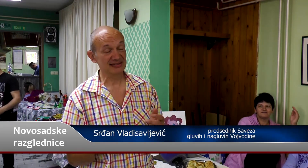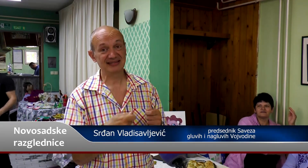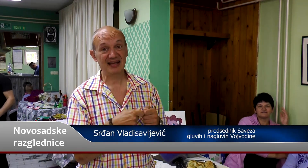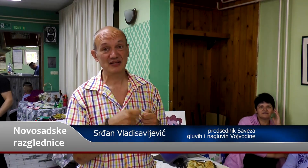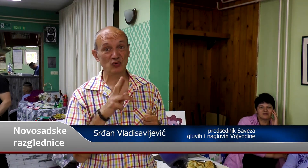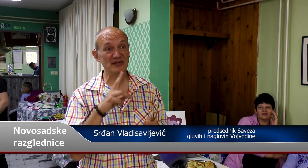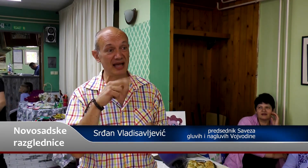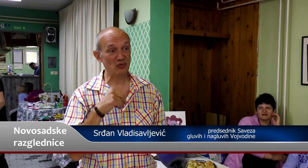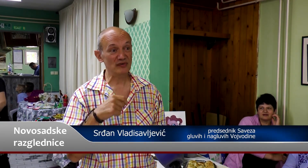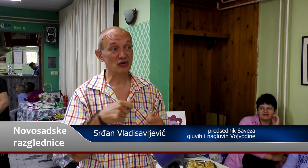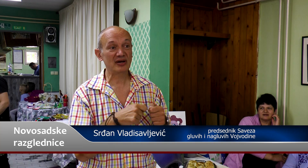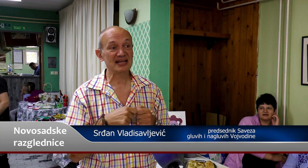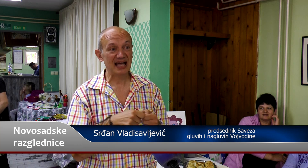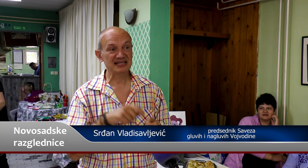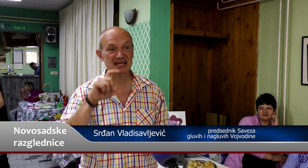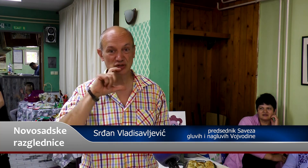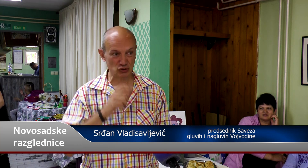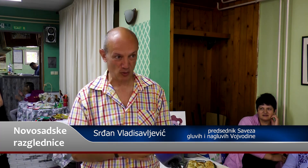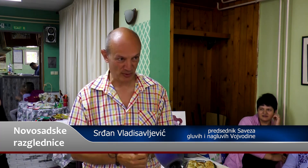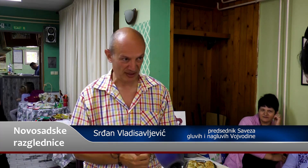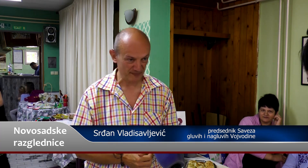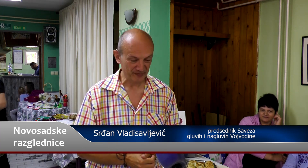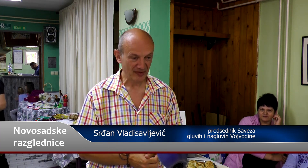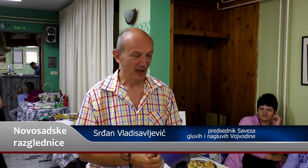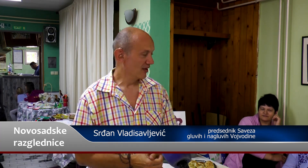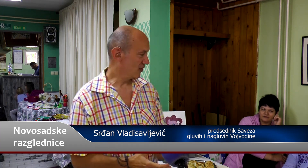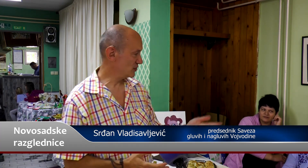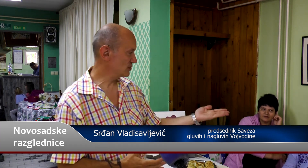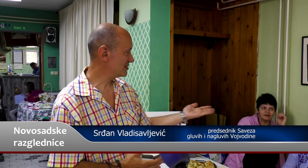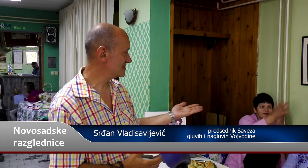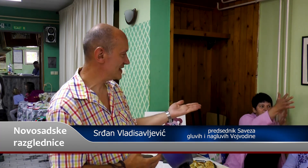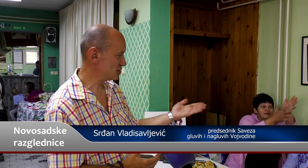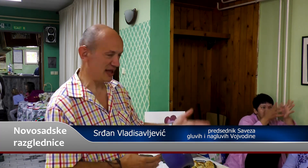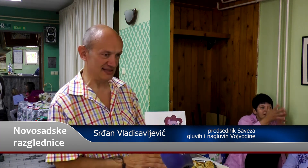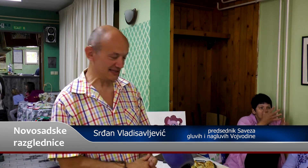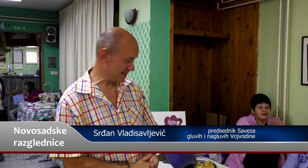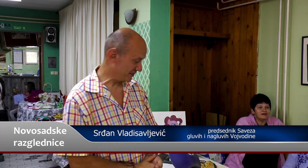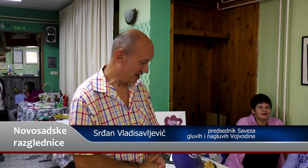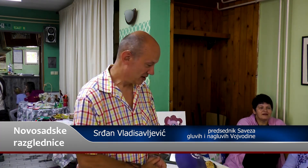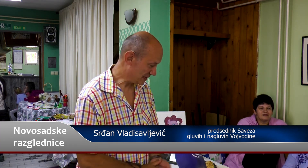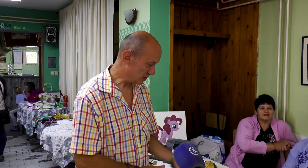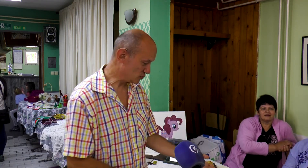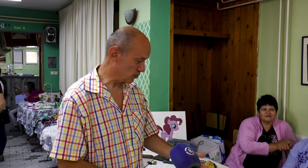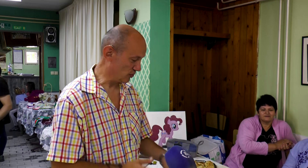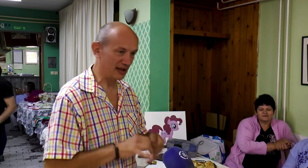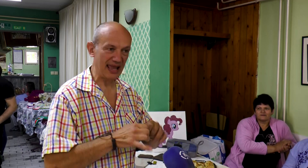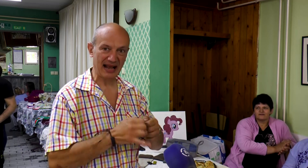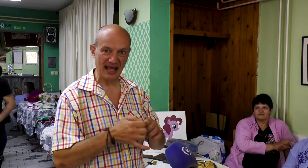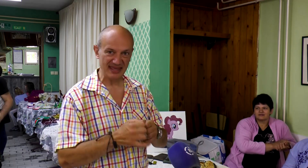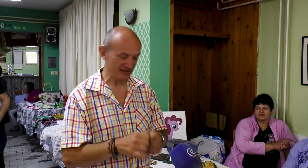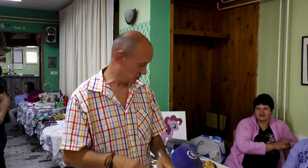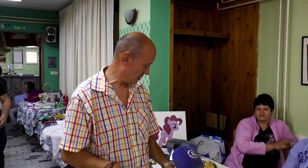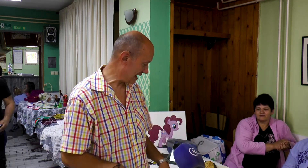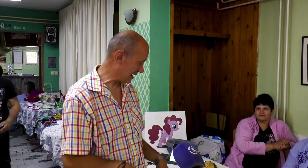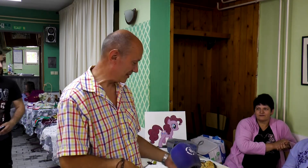član Zavičuvina Kluvik Organizacija Sombora. Ovo su naše dve članice. Imamo tu